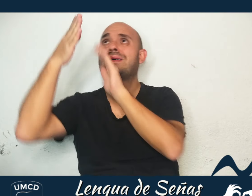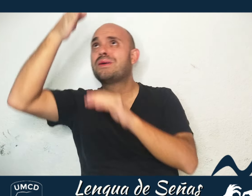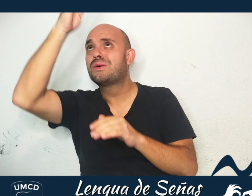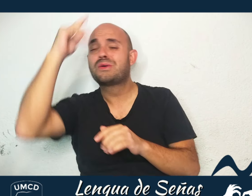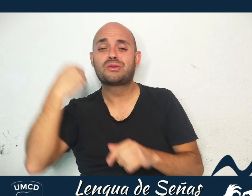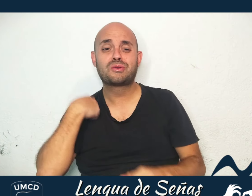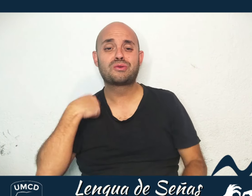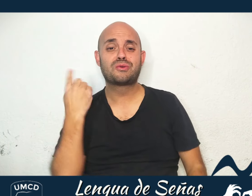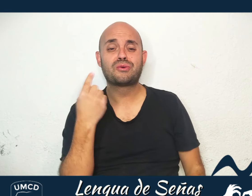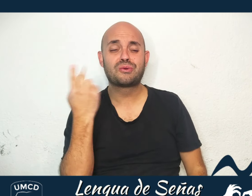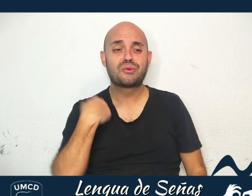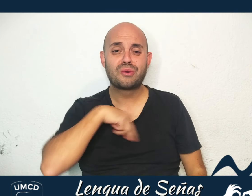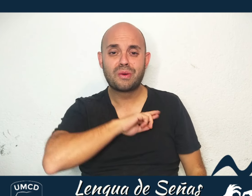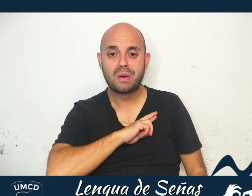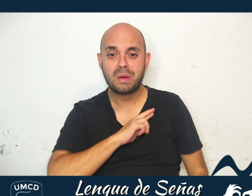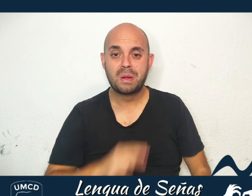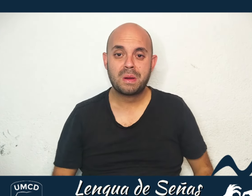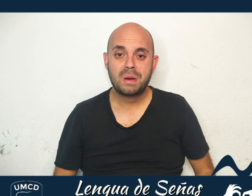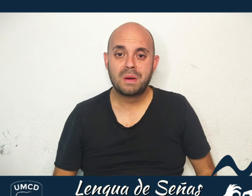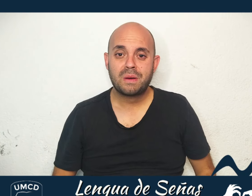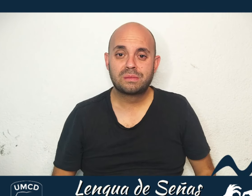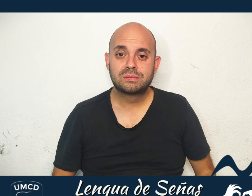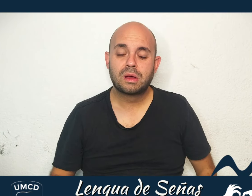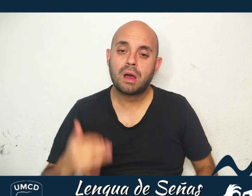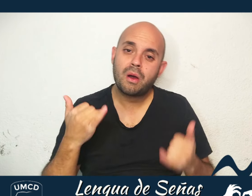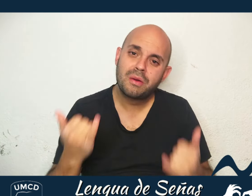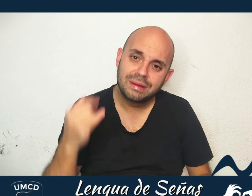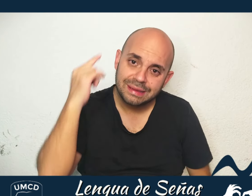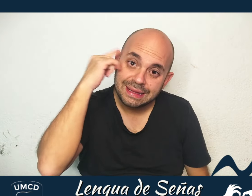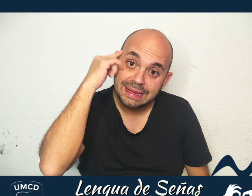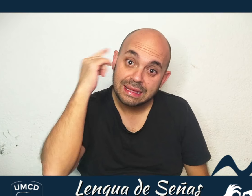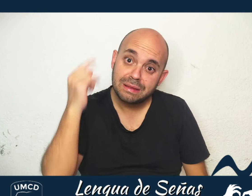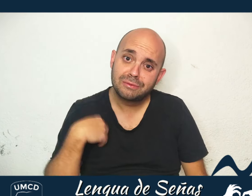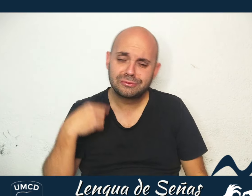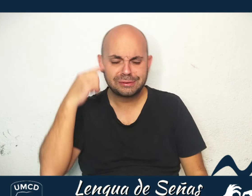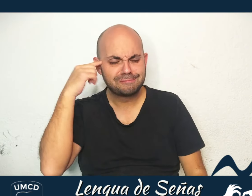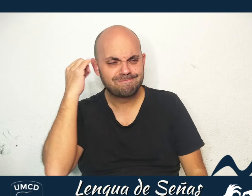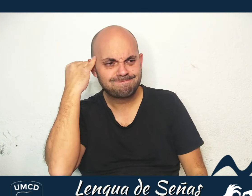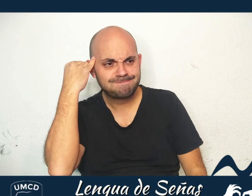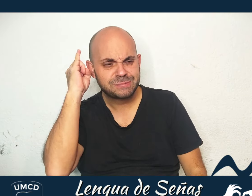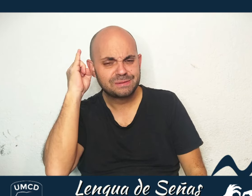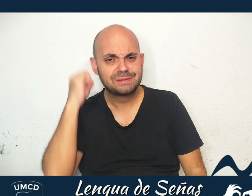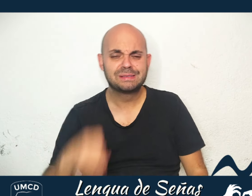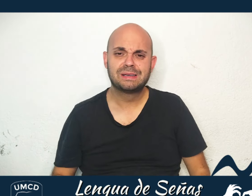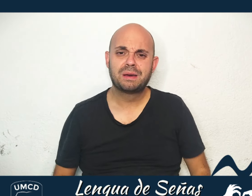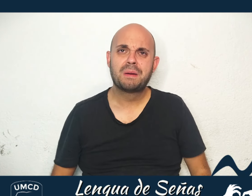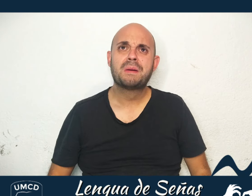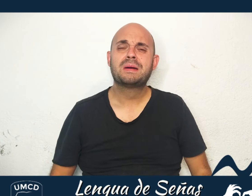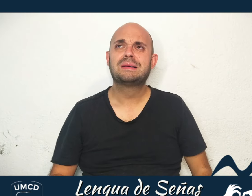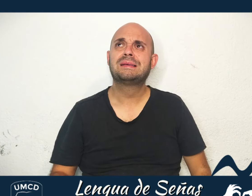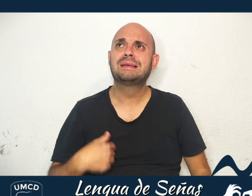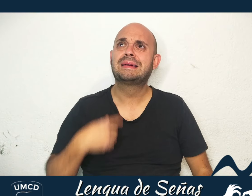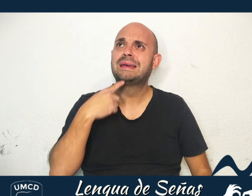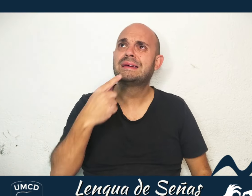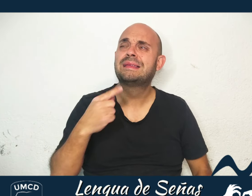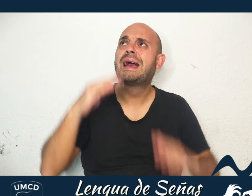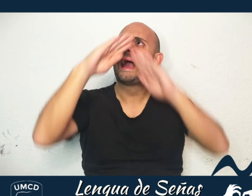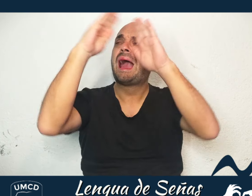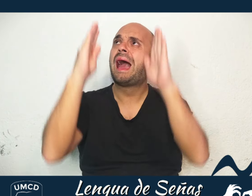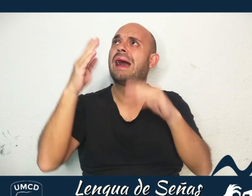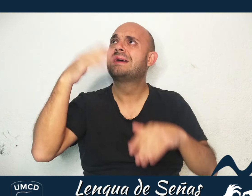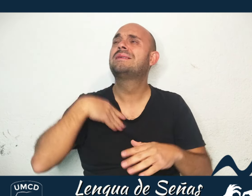mí. Entonces, podemos tener cierta idea de que este tercer cielo, esta